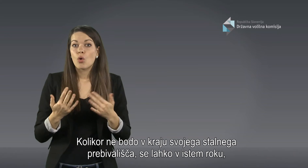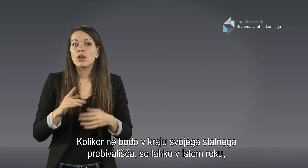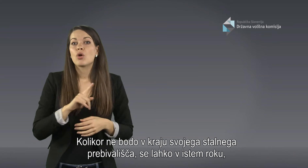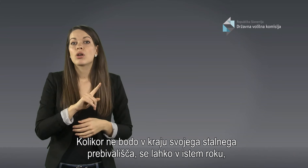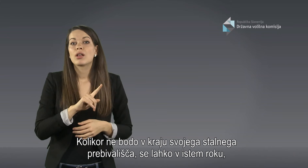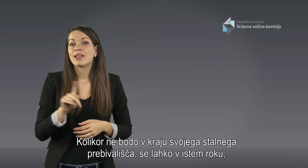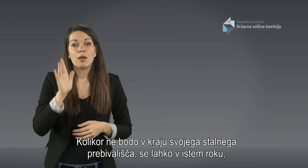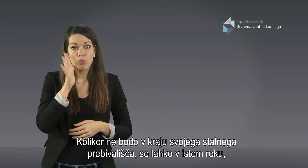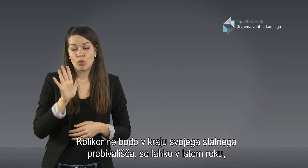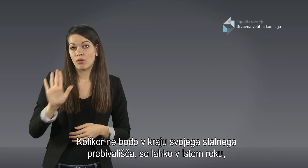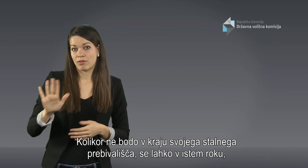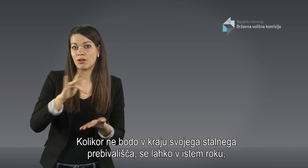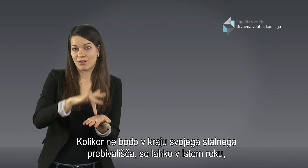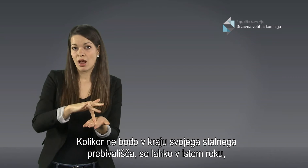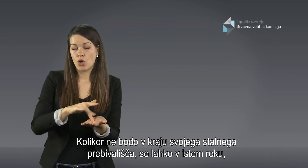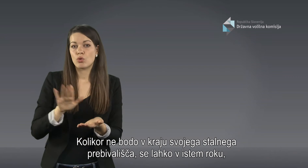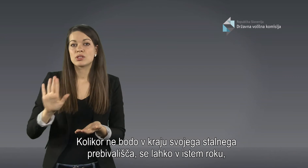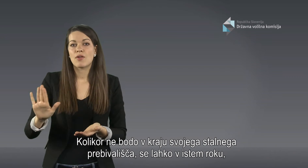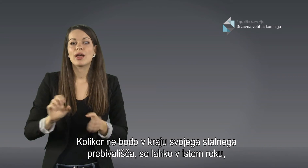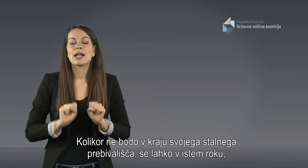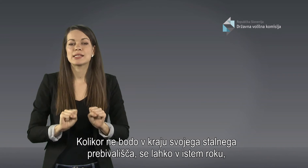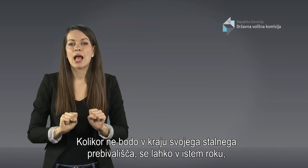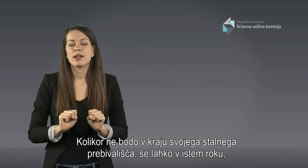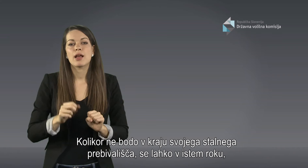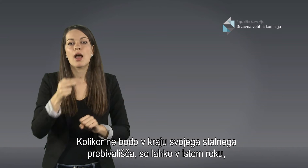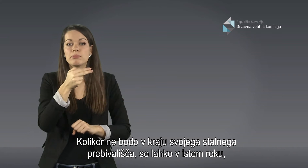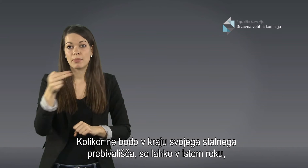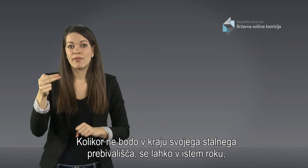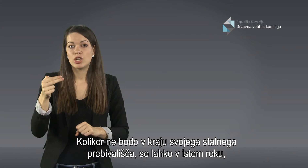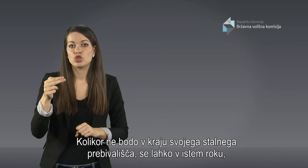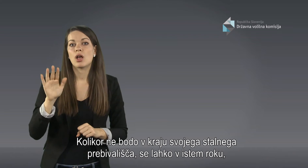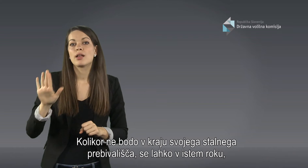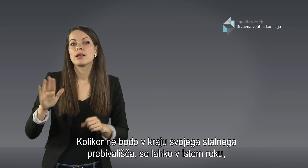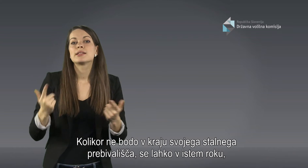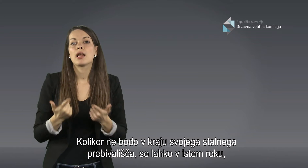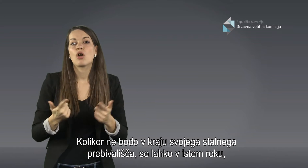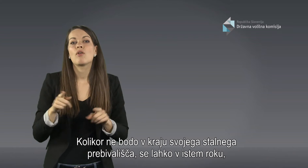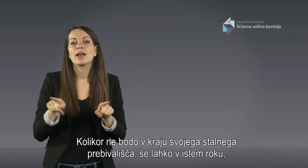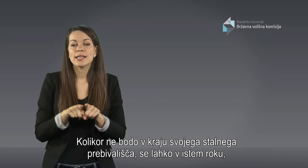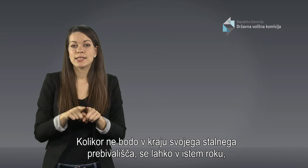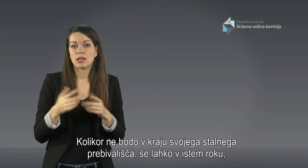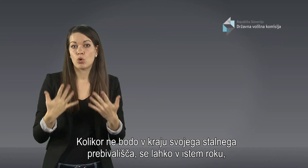Kolikor ne bodo v kraju svojega stalnega prebivališča, se lahko v istem roku, to je do srede